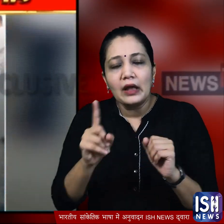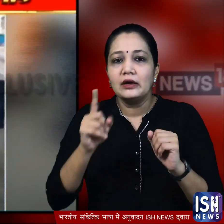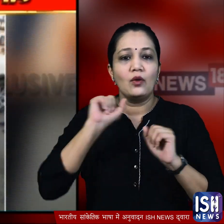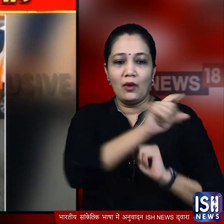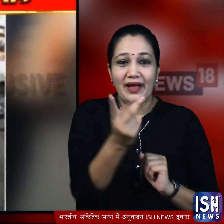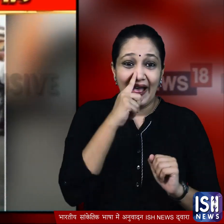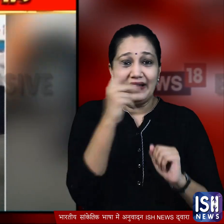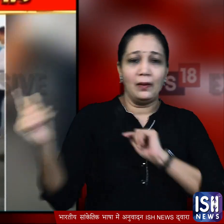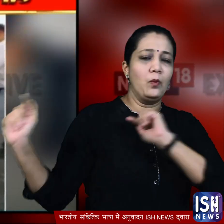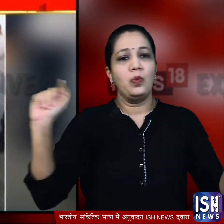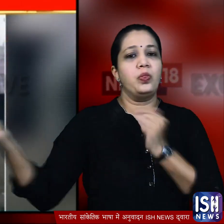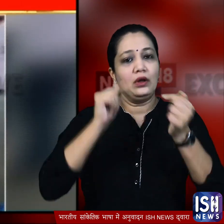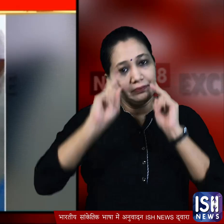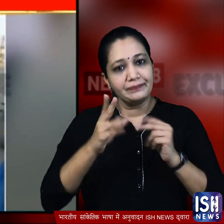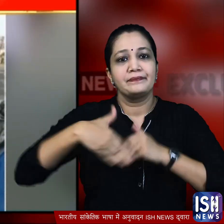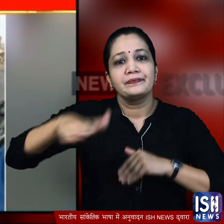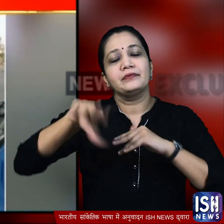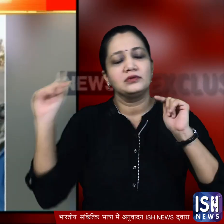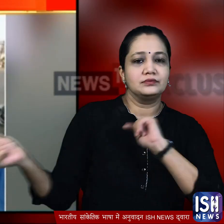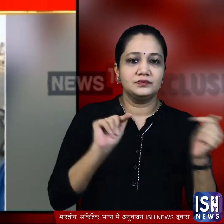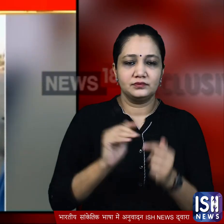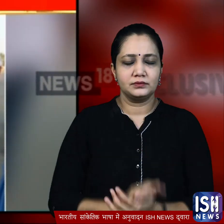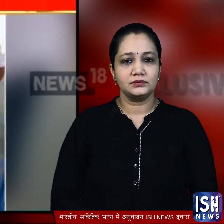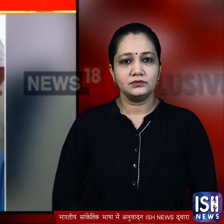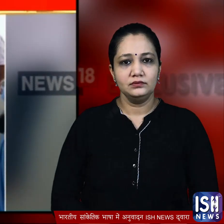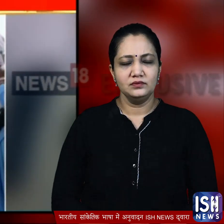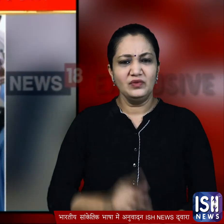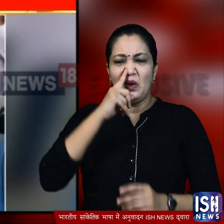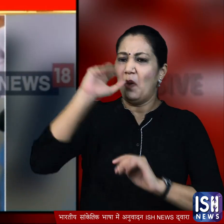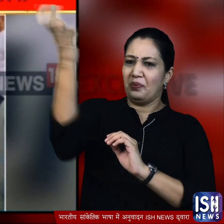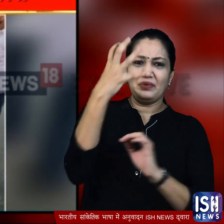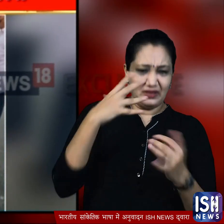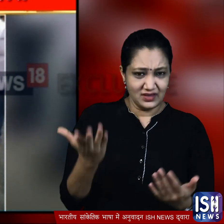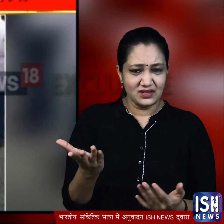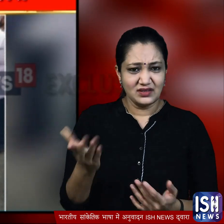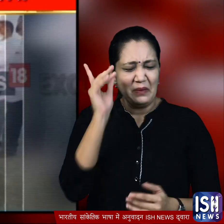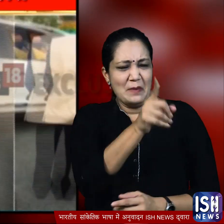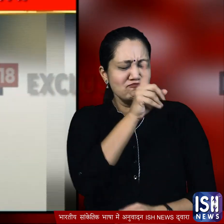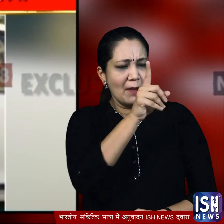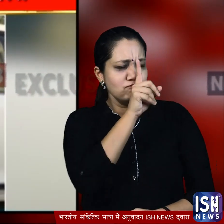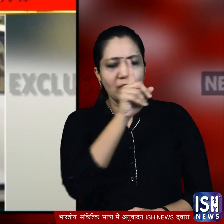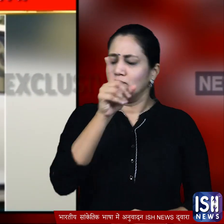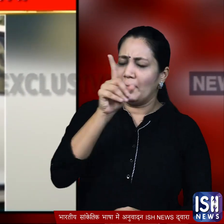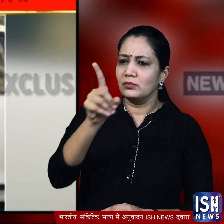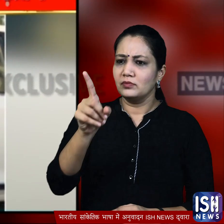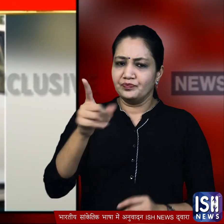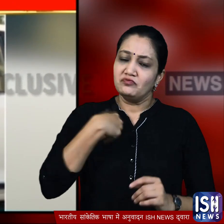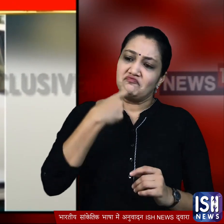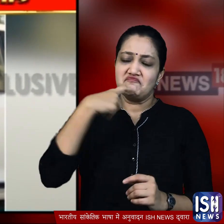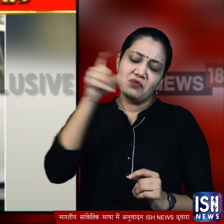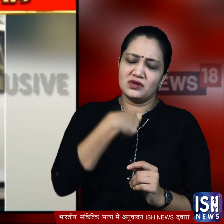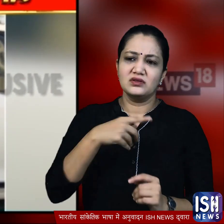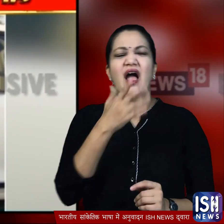इसके बाद तरुण भानोत वहां से जाने लगे, लेकिन जाते जाते भी उनकी और महिला पुलिसकर्मी के बीच तू मैं बंद नहीं हुई। एक महिला को डांट रहे